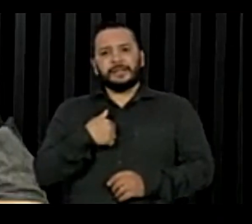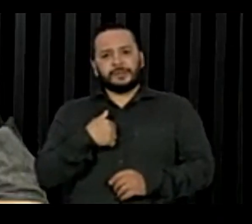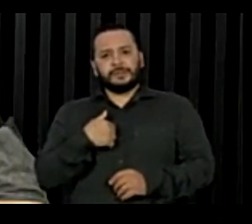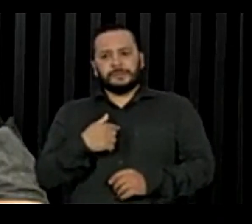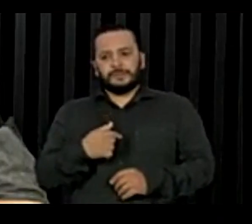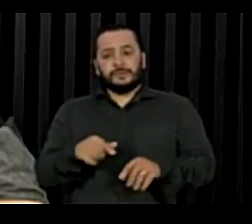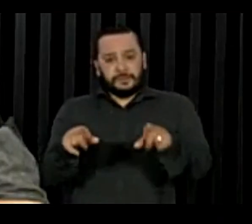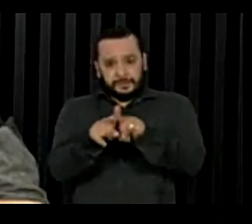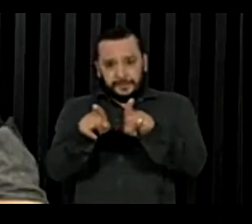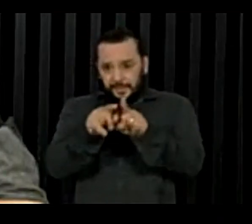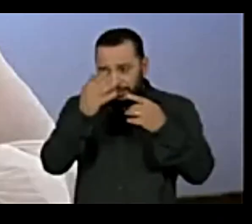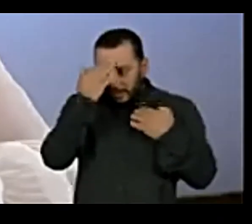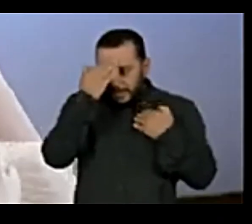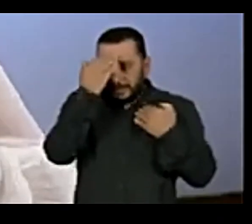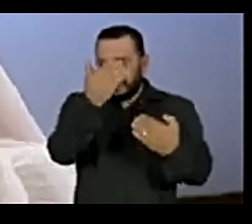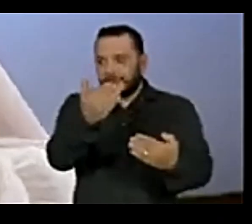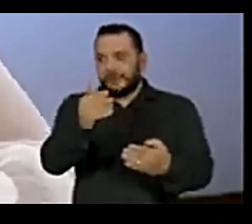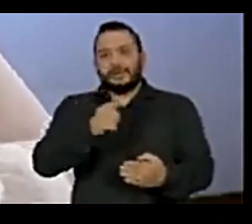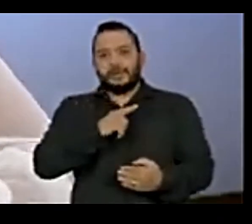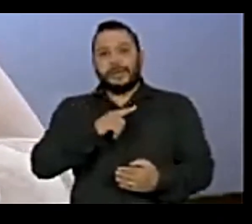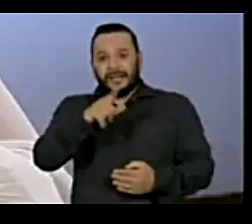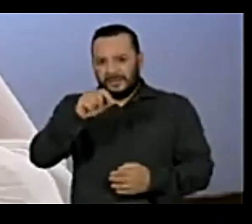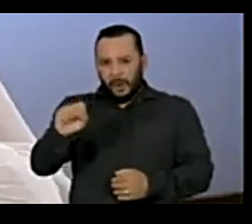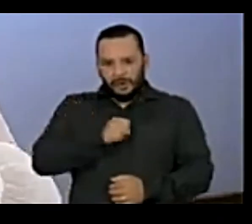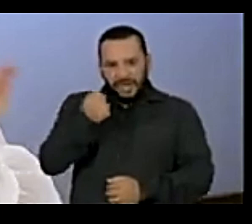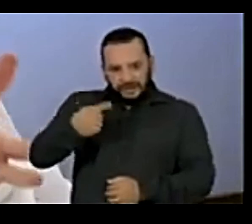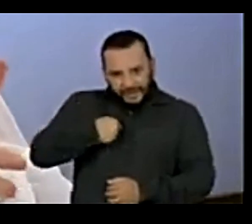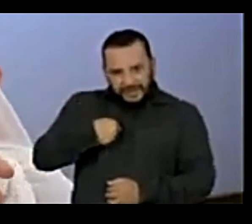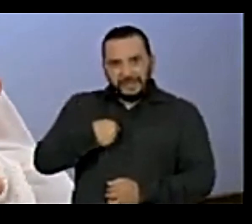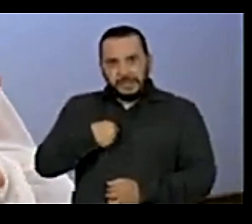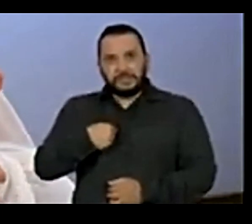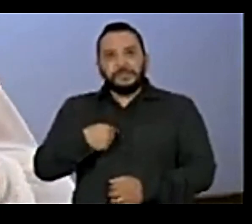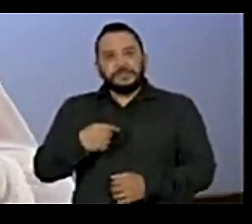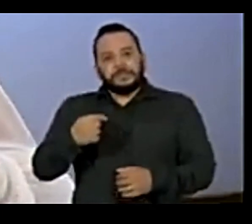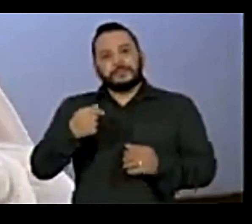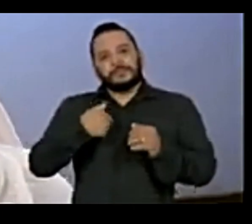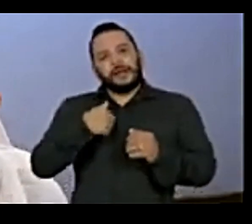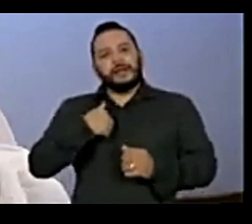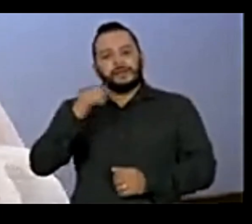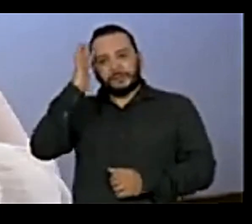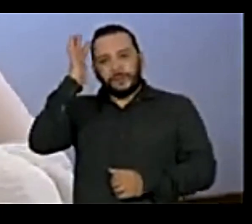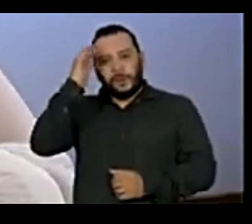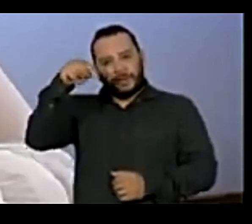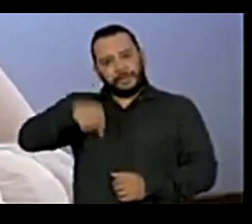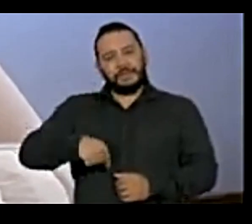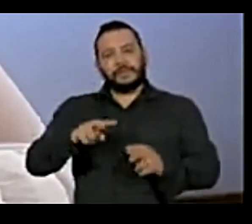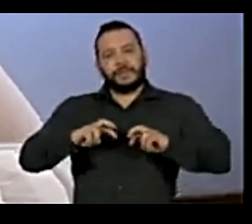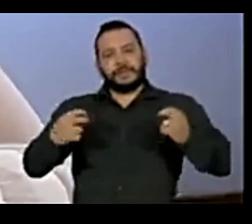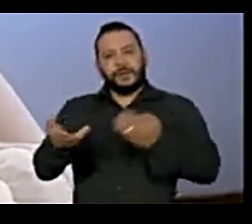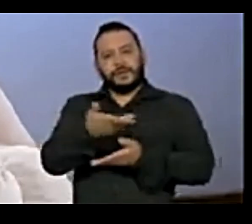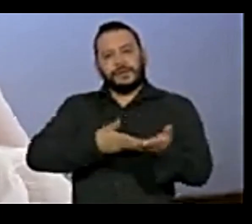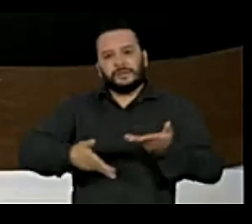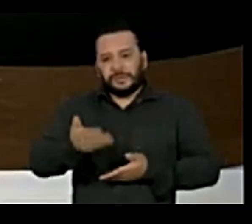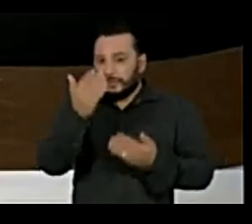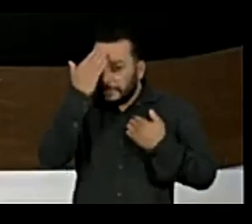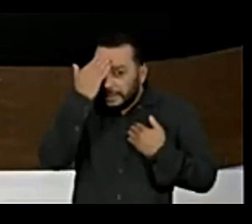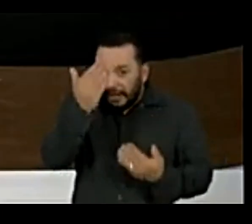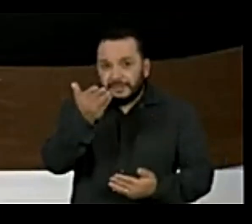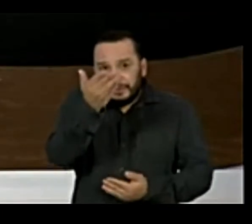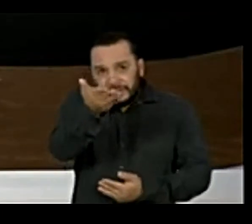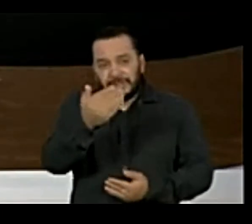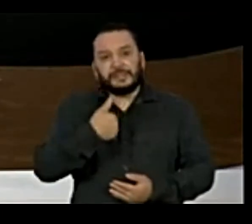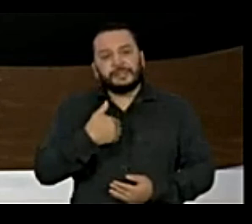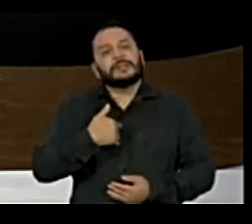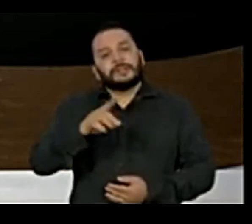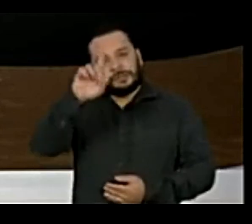bancada. Eu quero agradecer a Vera Magalhães por estar aqui nesse programa, que é o sonho de todo jornalista, fazer parte dessa bancada. Obrigada a você, a direção do